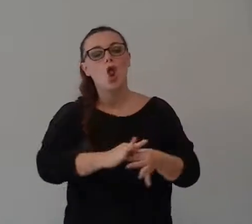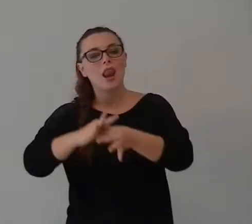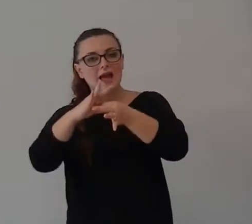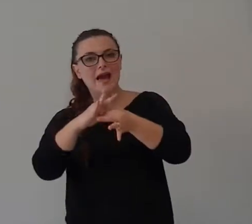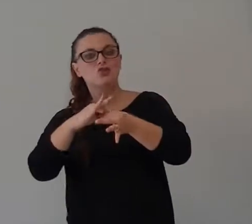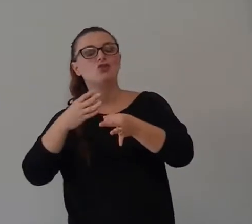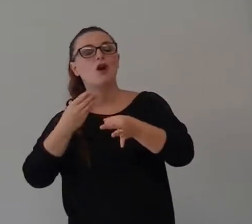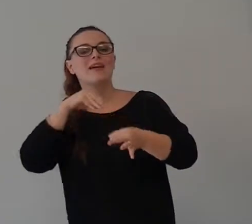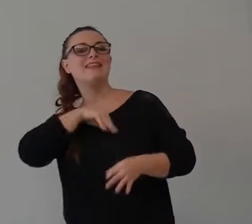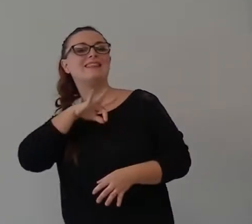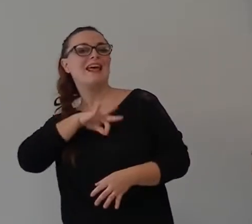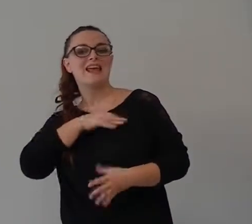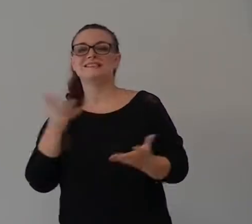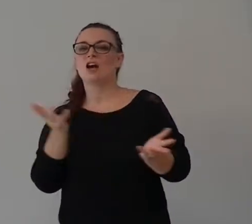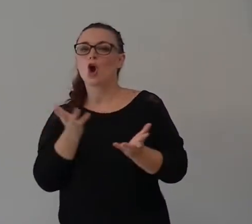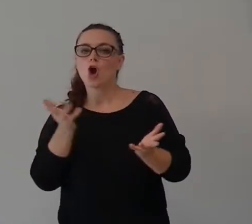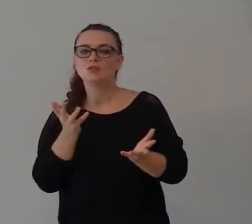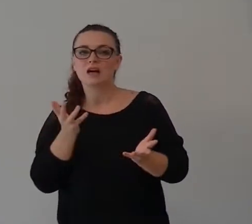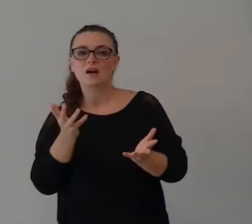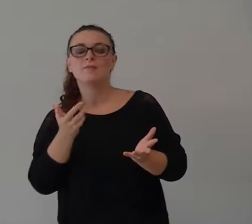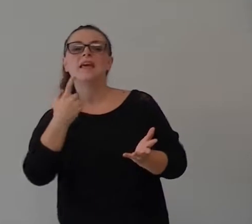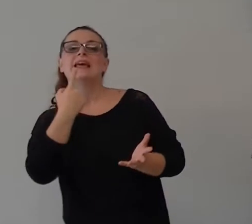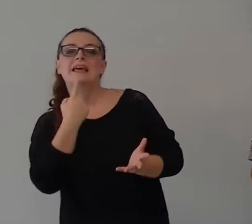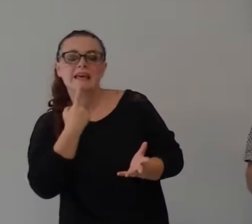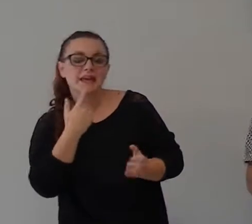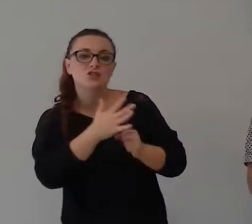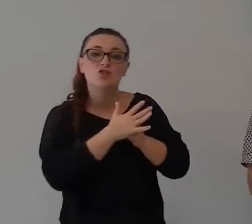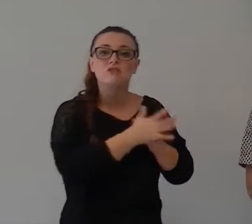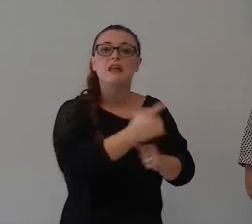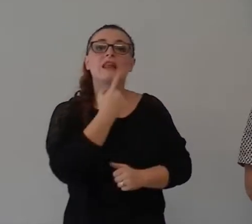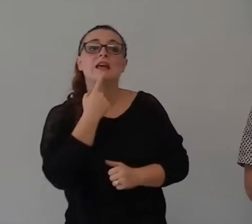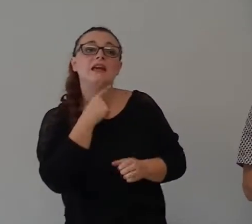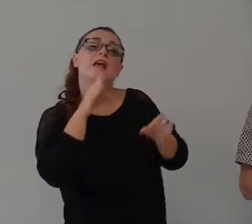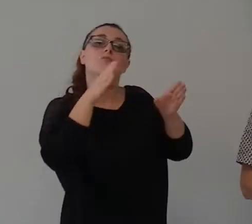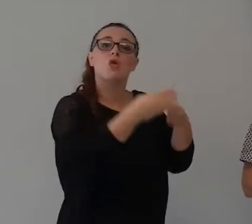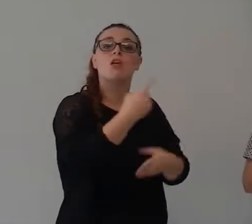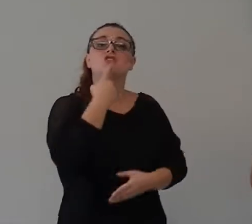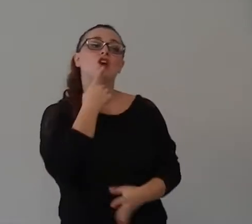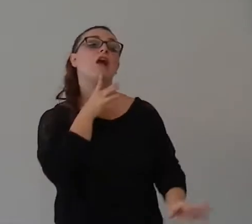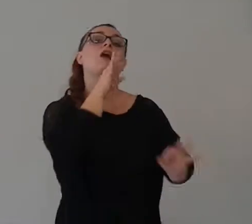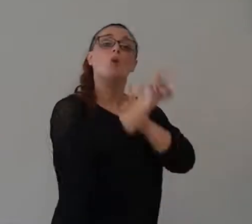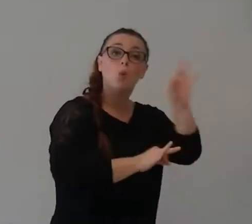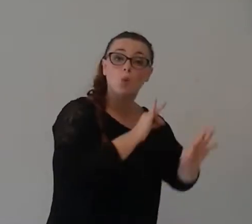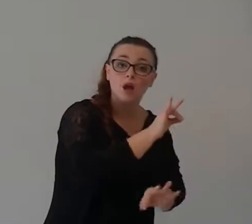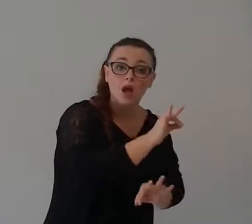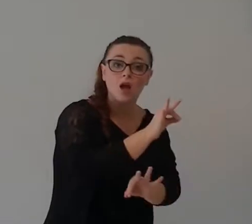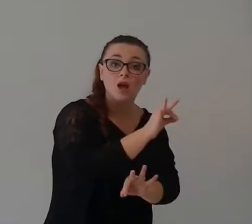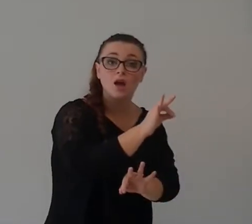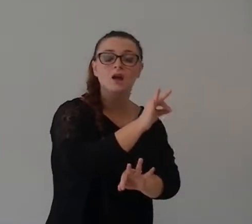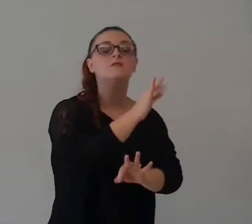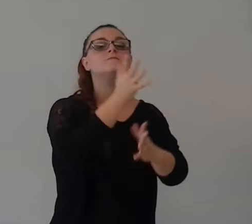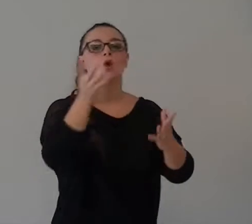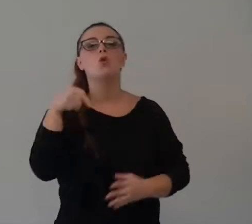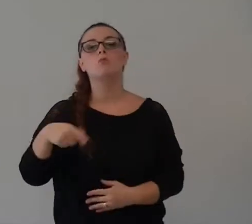Chi è che la sostiene? Chi è che la difende? È interessato alla questa giovane